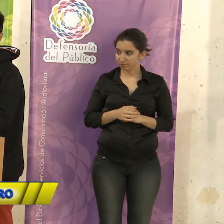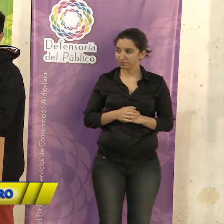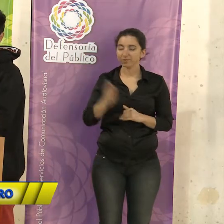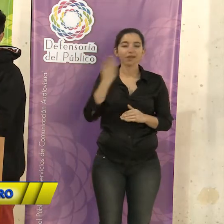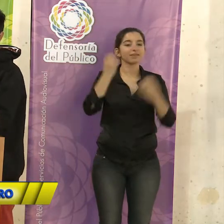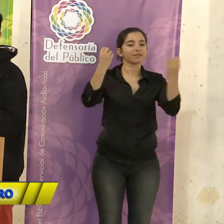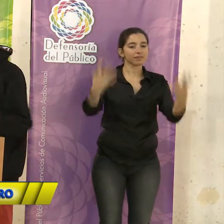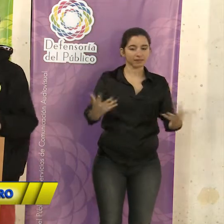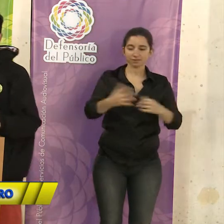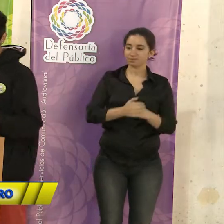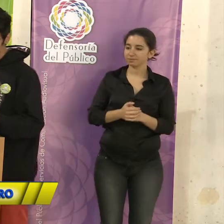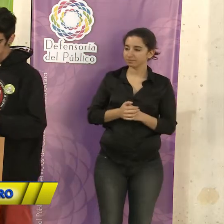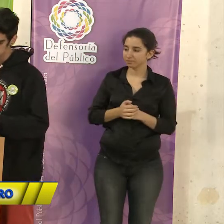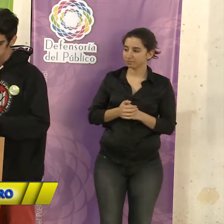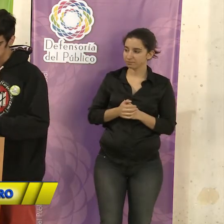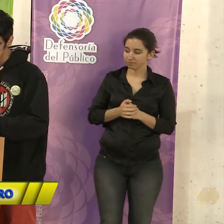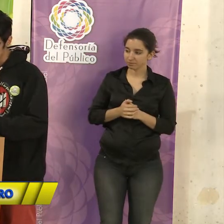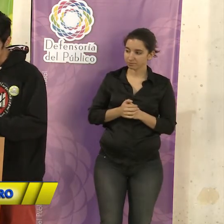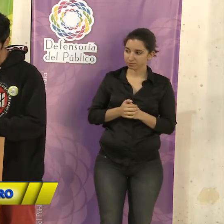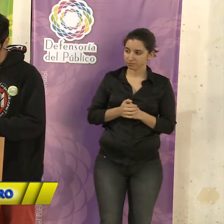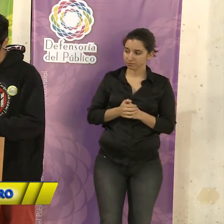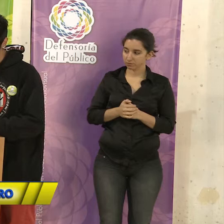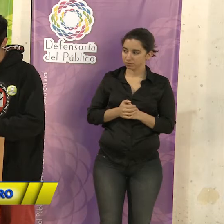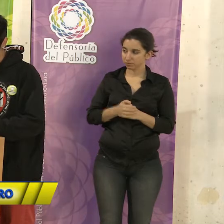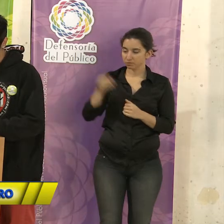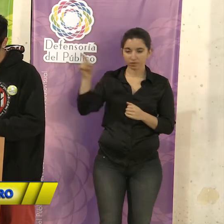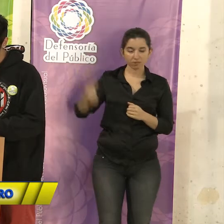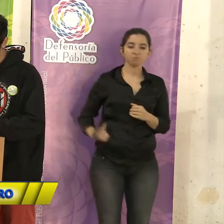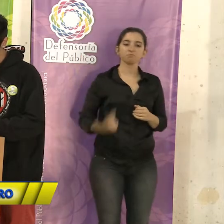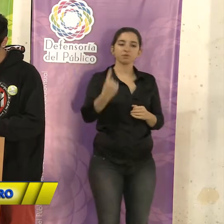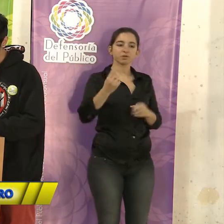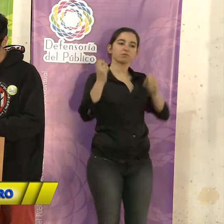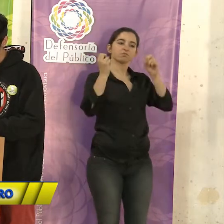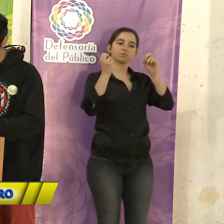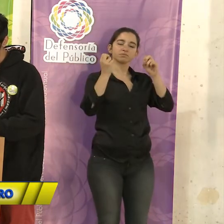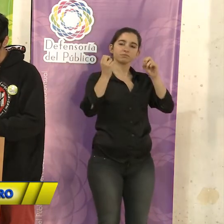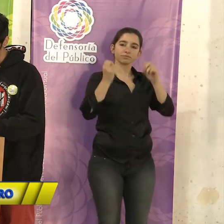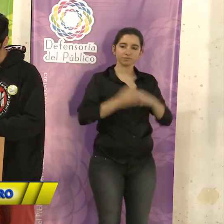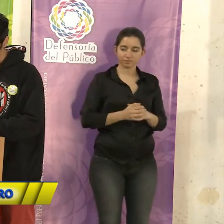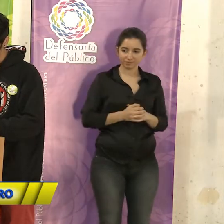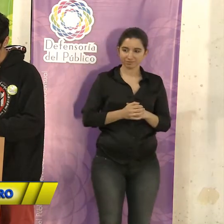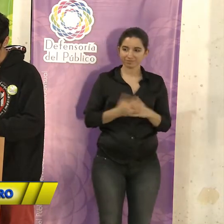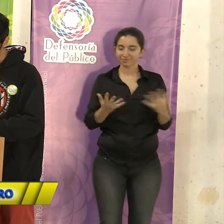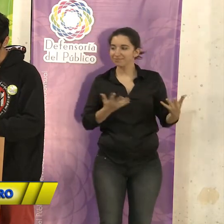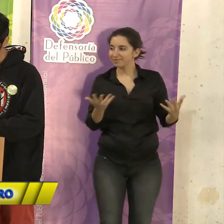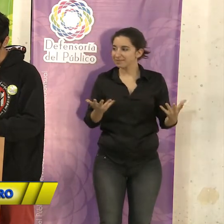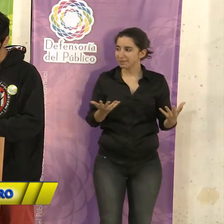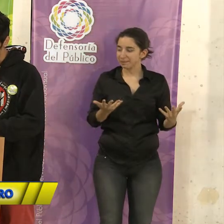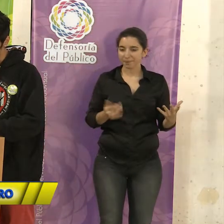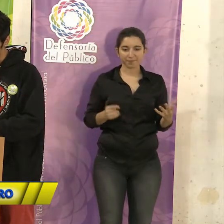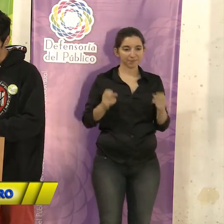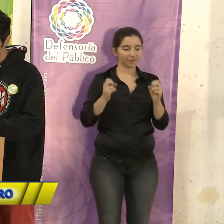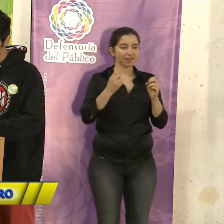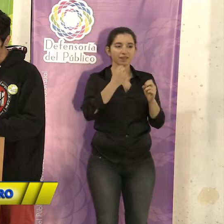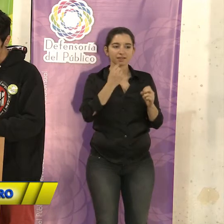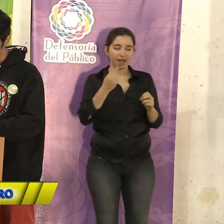Buenas tardes. Bueno, yo primero quiero, antes de, bueno, quiero